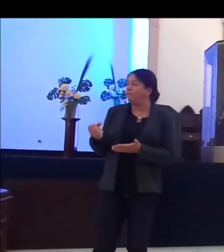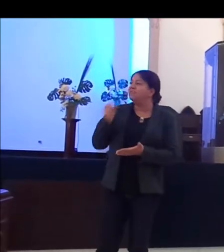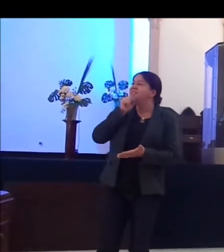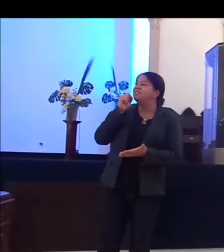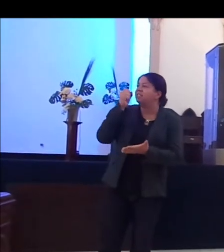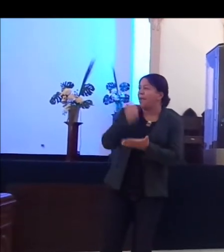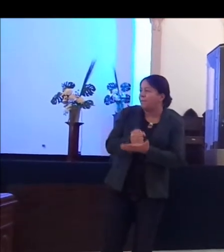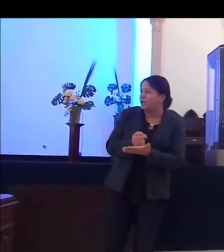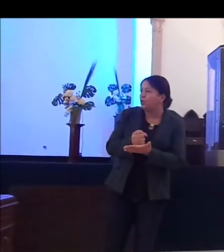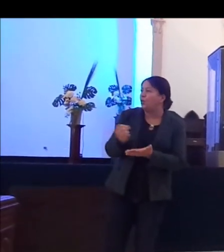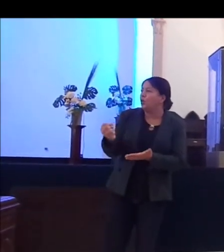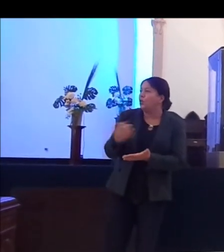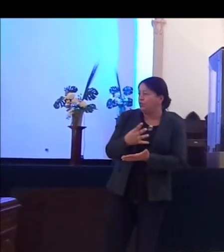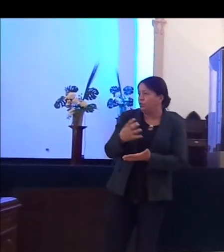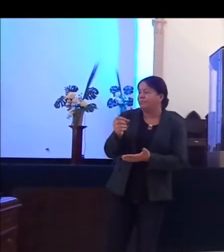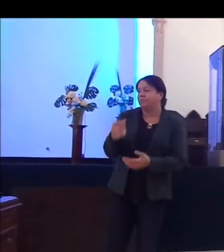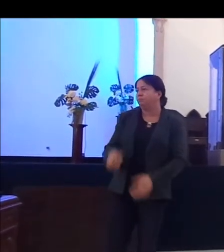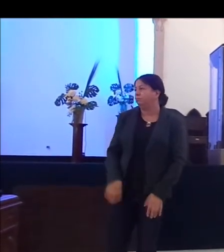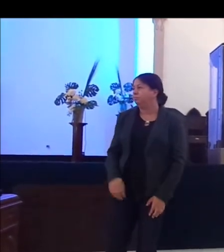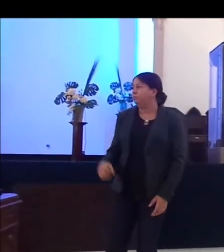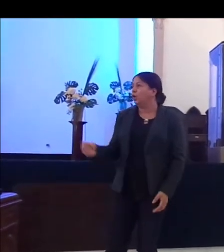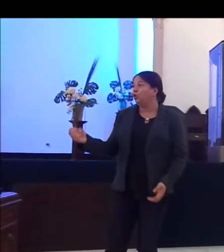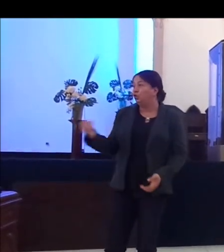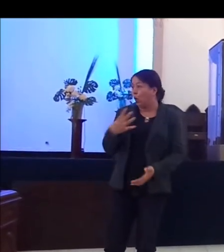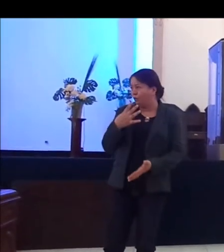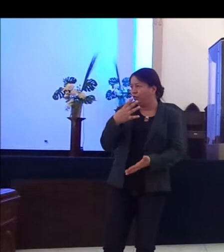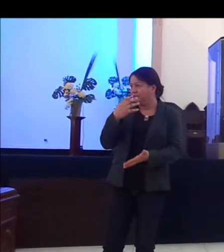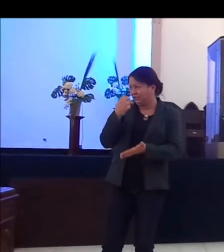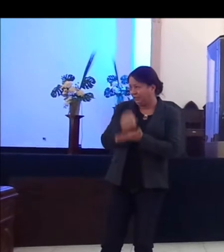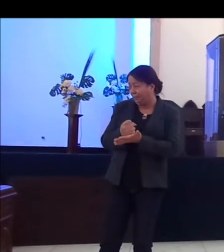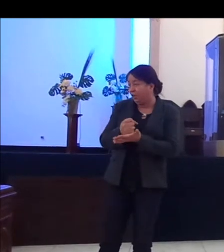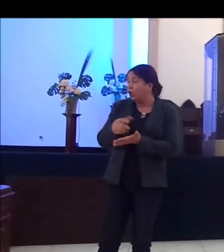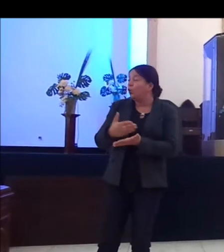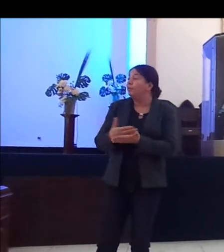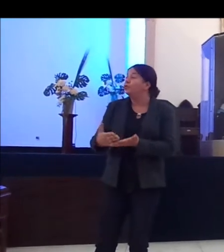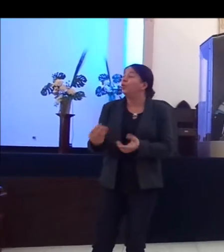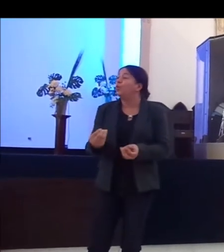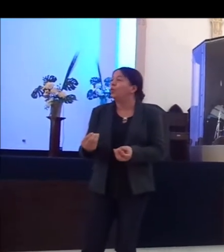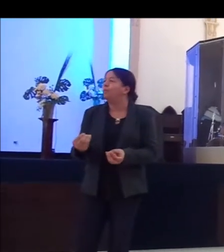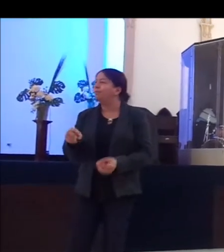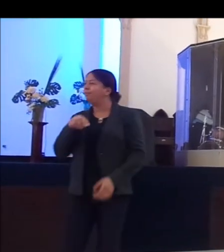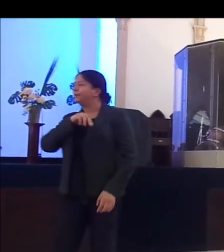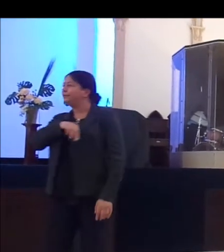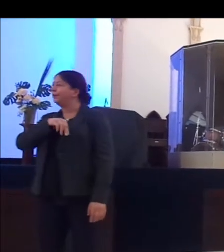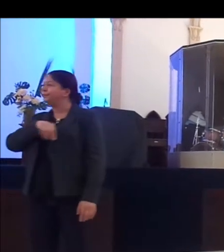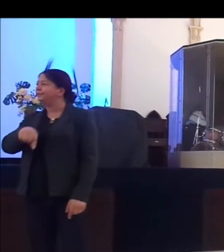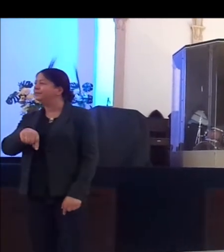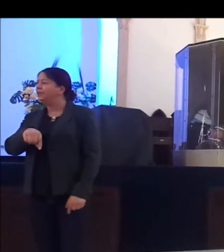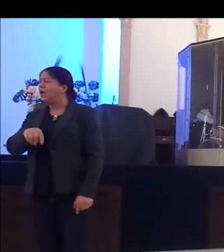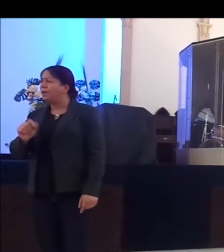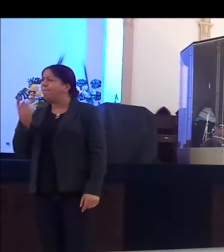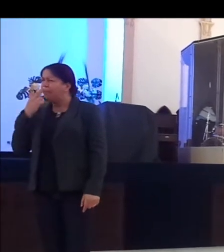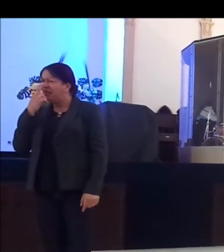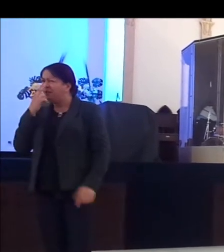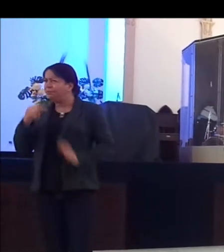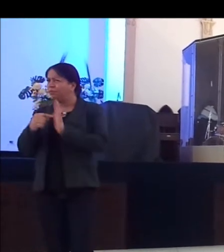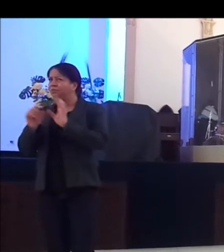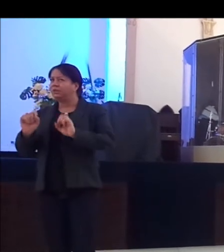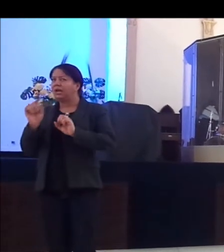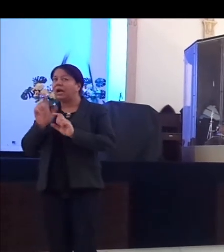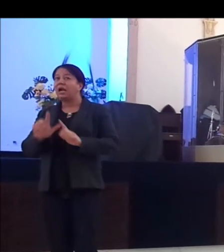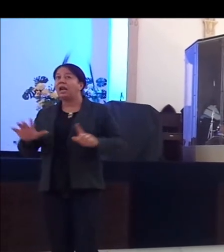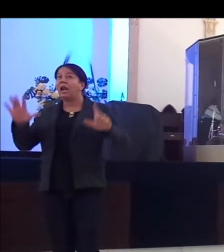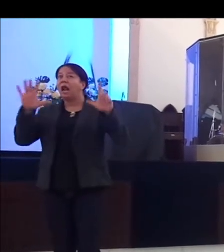no seu primeiro capítulo, já dizendo uma coisa bem clara para nós. Minha gente,